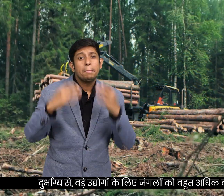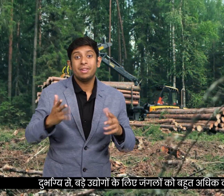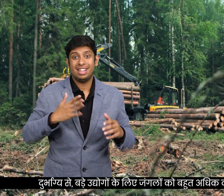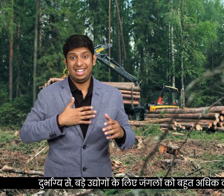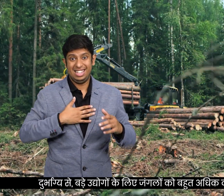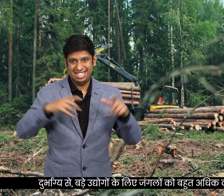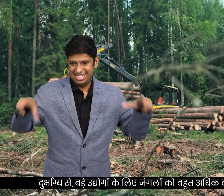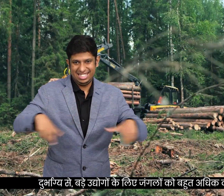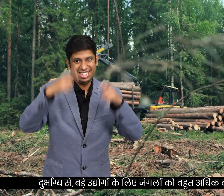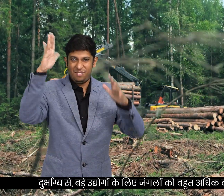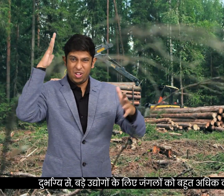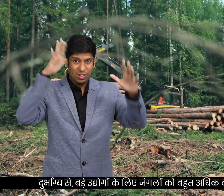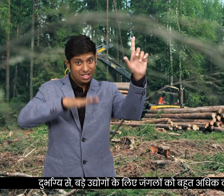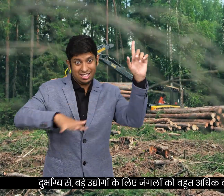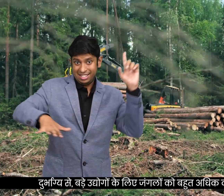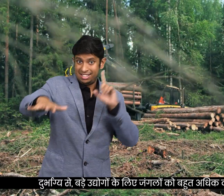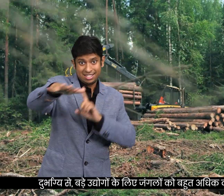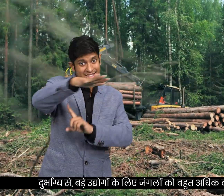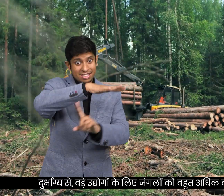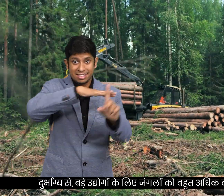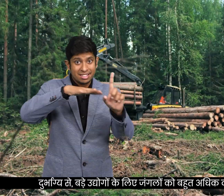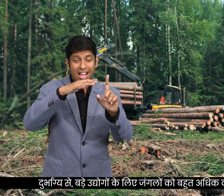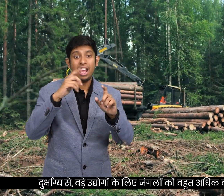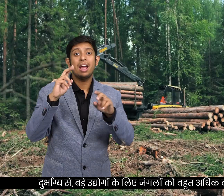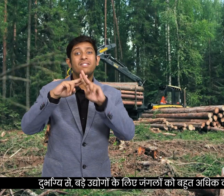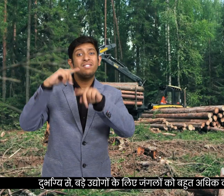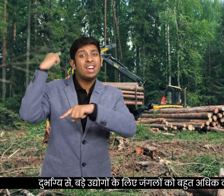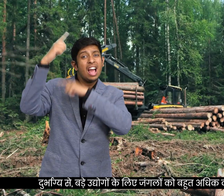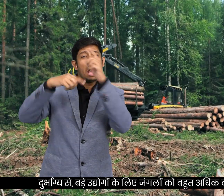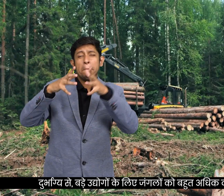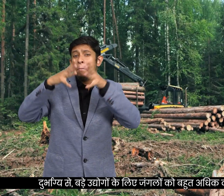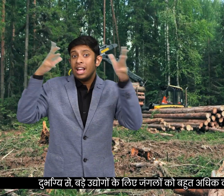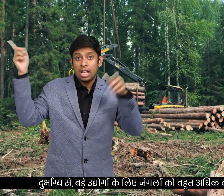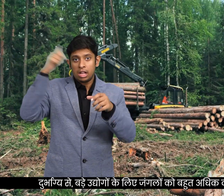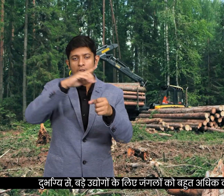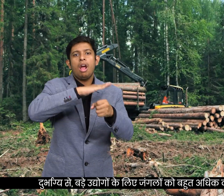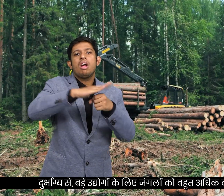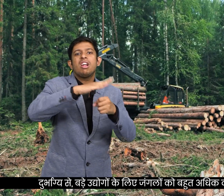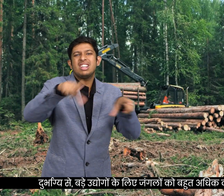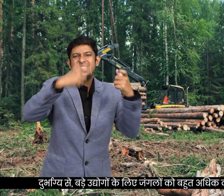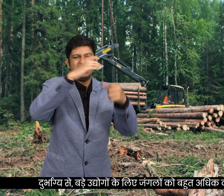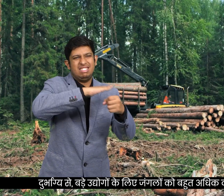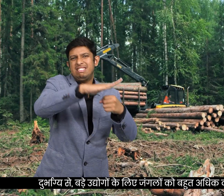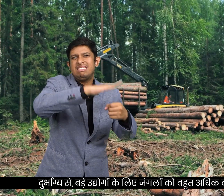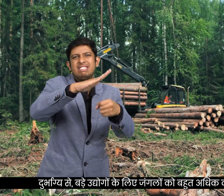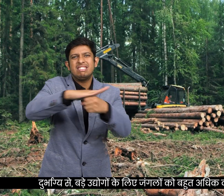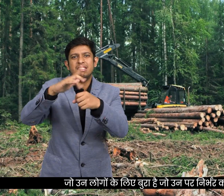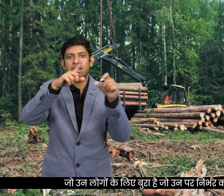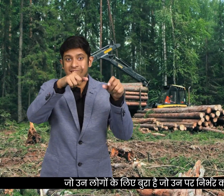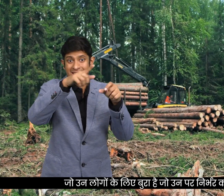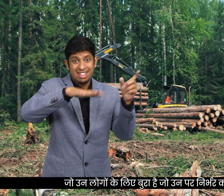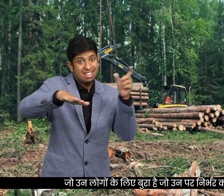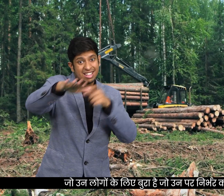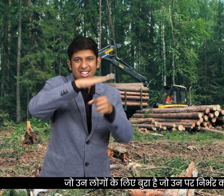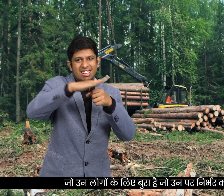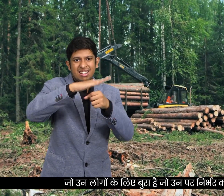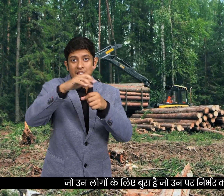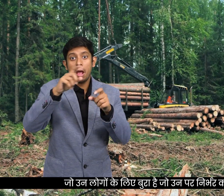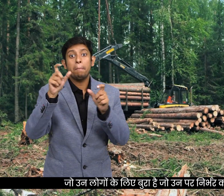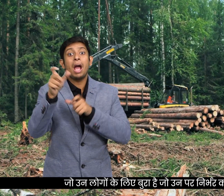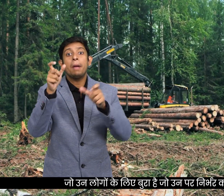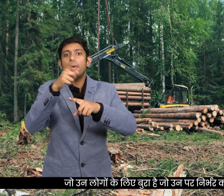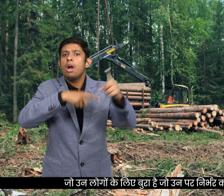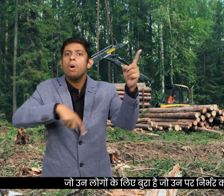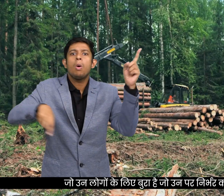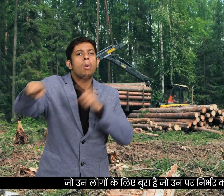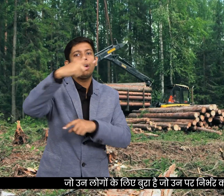दुर्भाग्य से बड़े उद्योगों के लिए जंगलों को बहुत अधिक काटा जा रहा है, जो उन लोगों के लिए